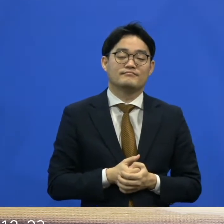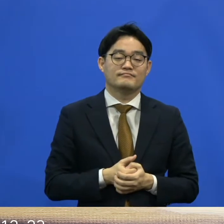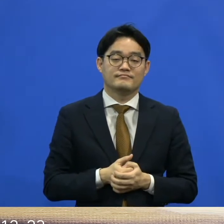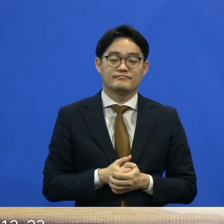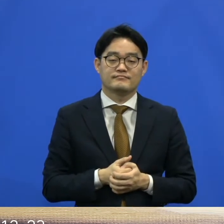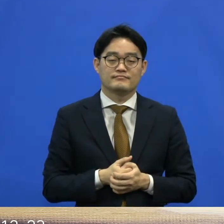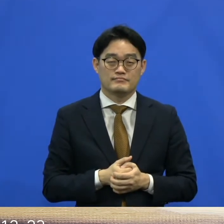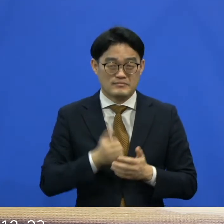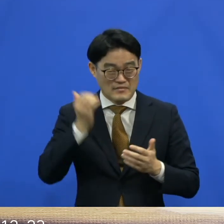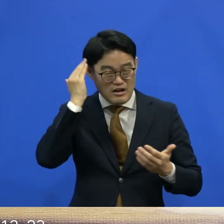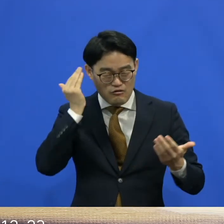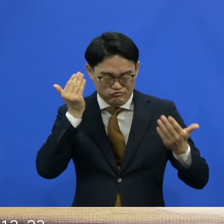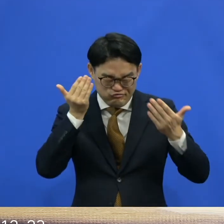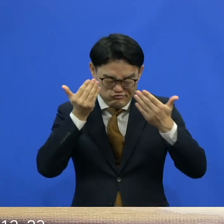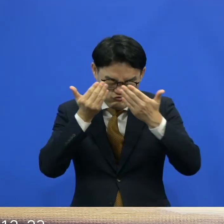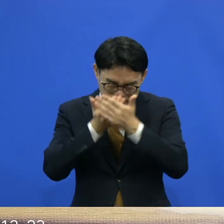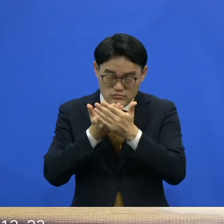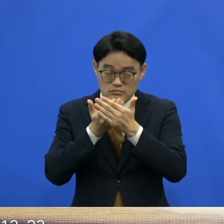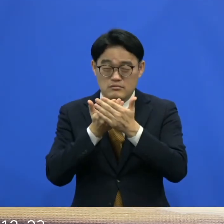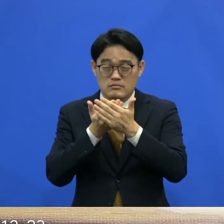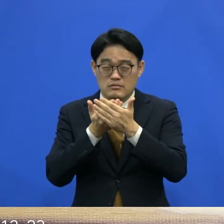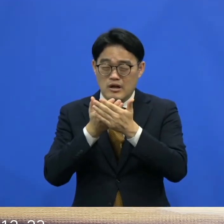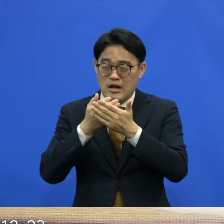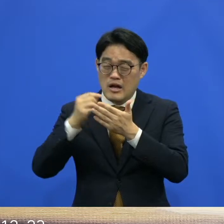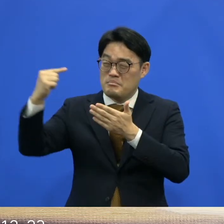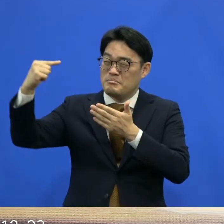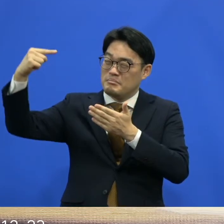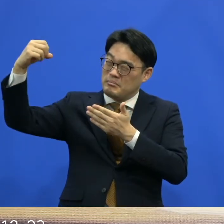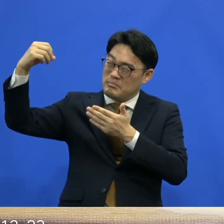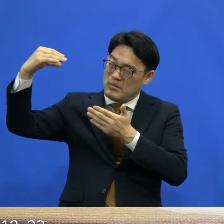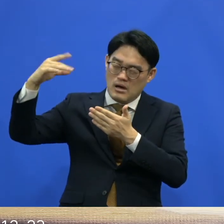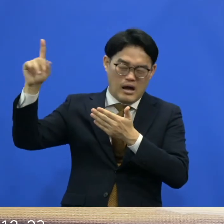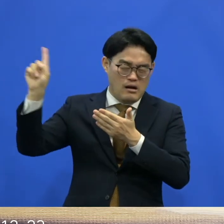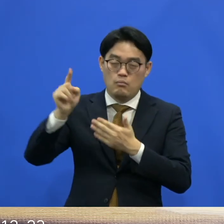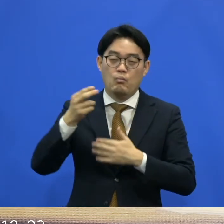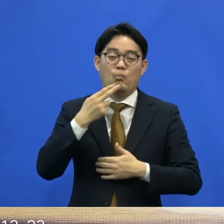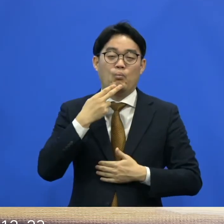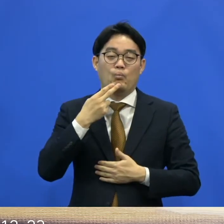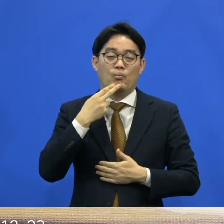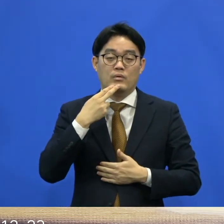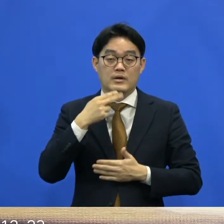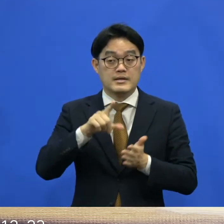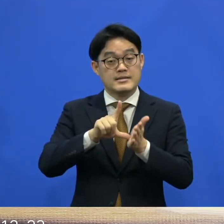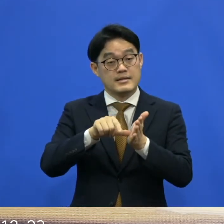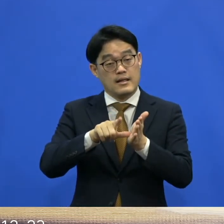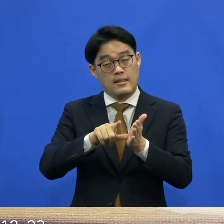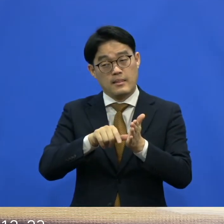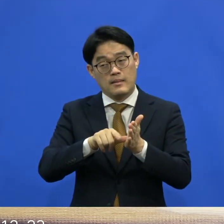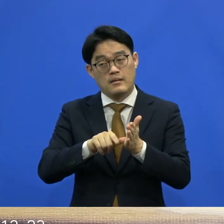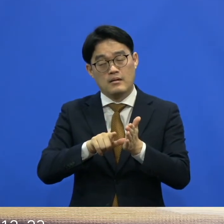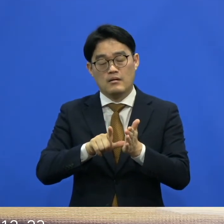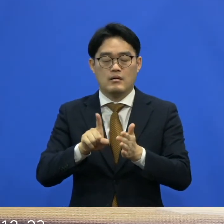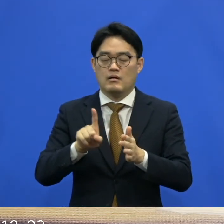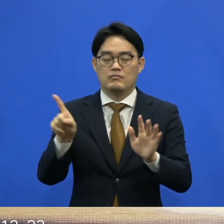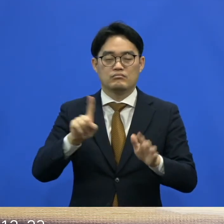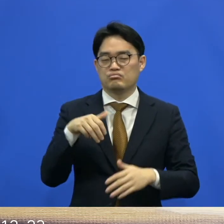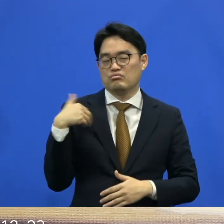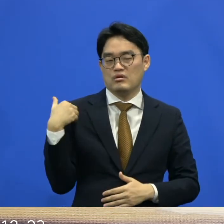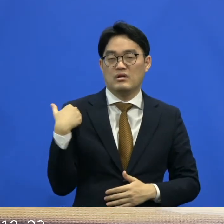어둠 안에 갇힌 시간입니다. 아무 일도 일어날 것 같지 않은 이 시간, 언제까지 아무도 몰라요.